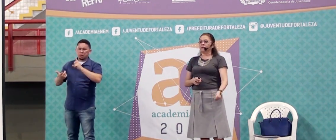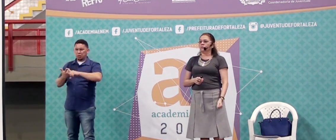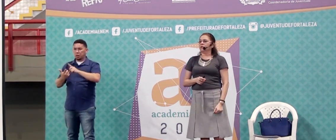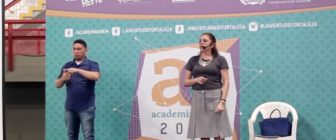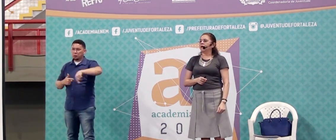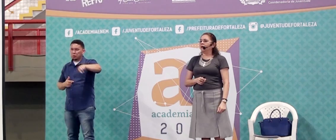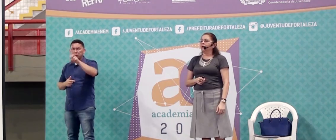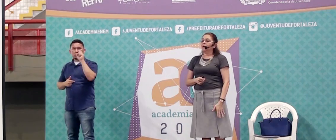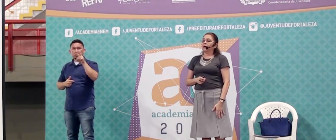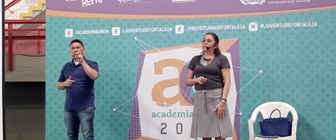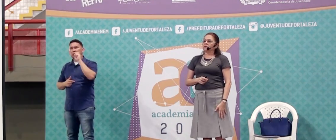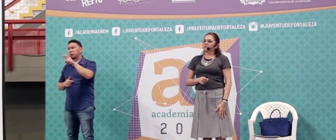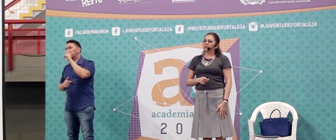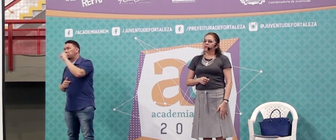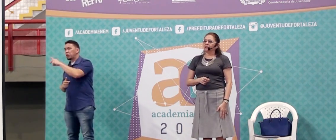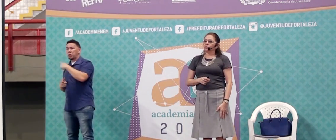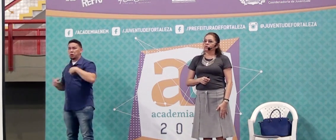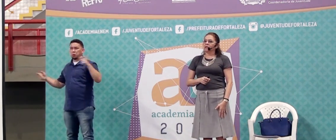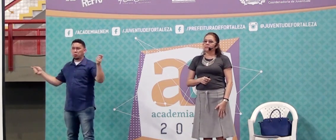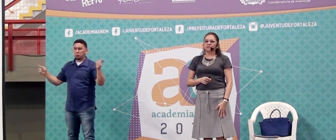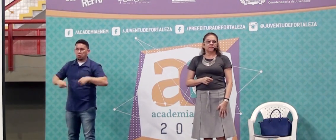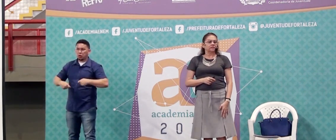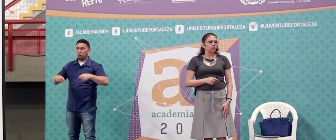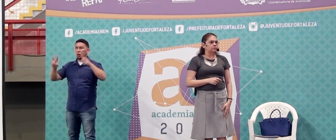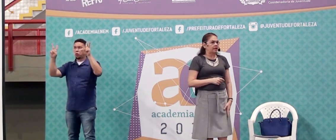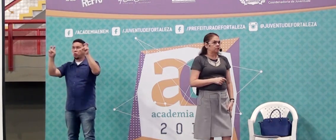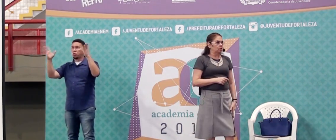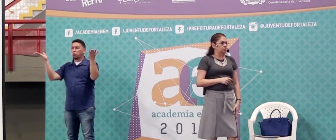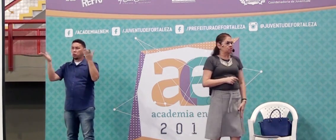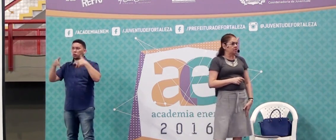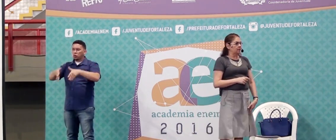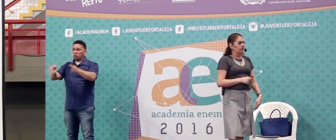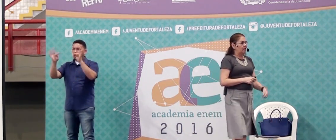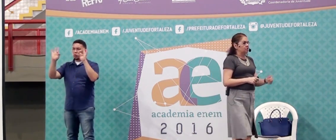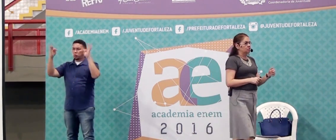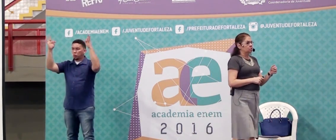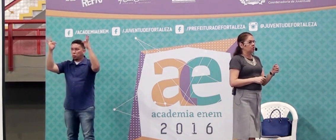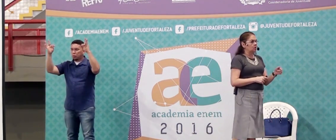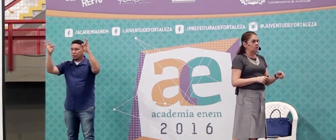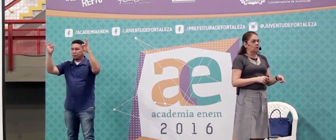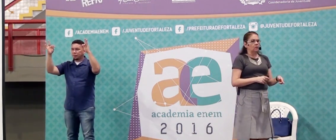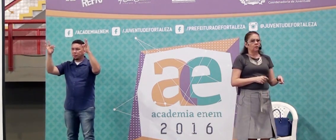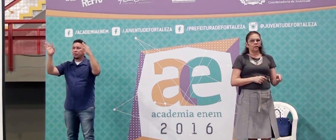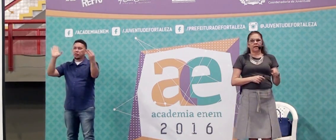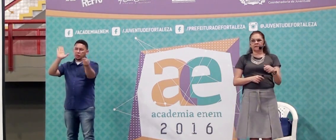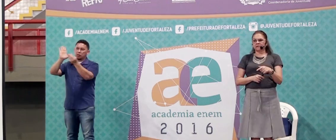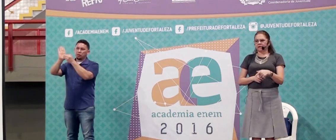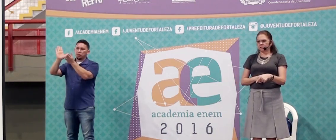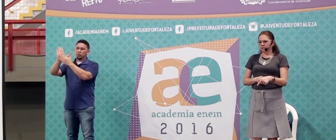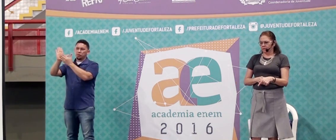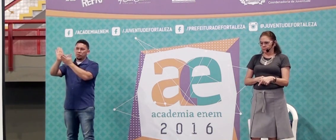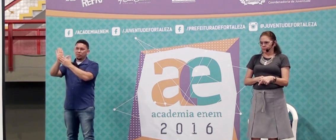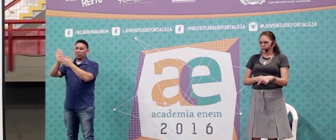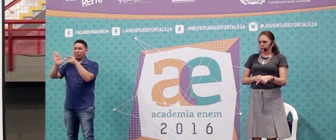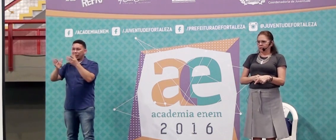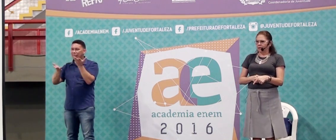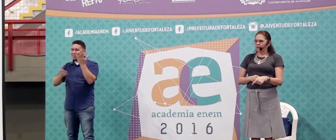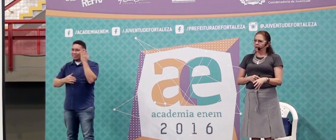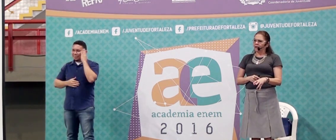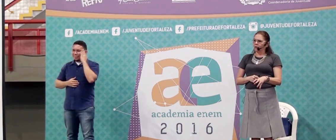vocês viram que a possibilidade do tema ser sobre tecnologia, a gente colocou essa